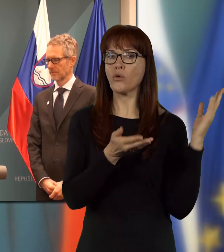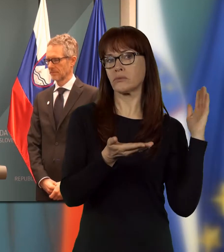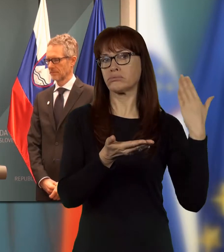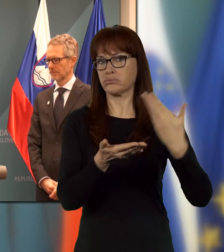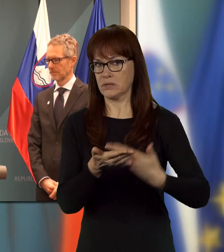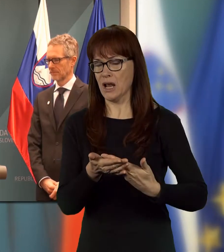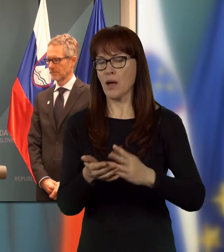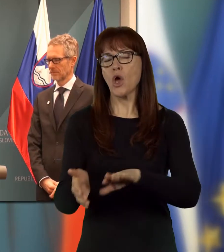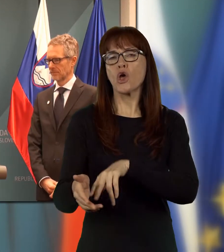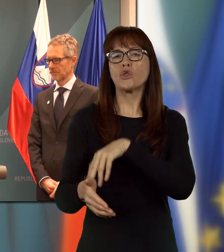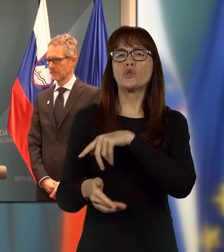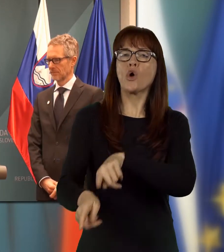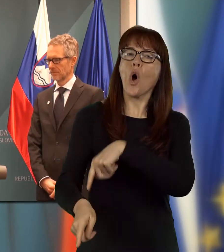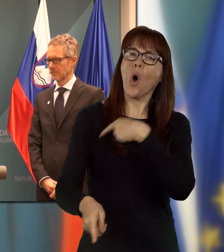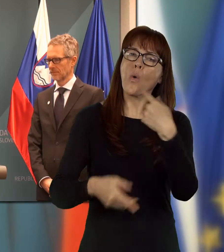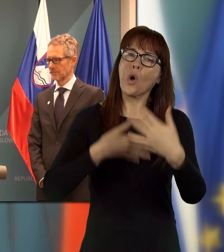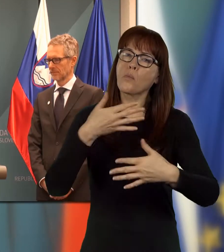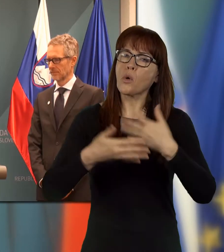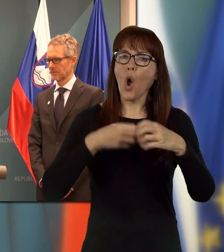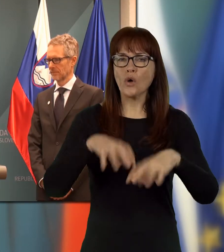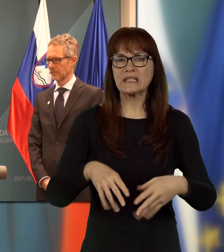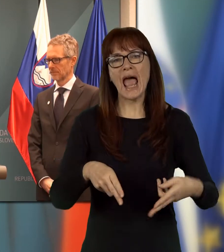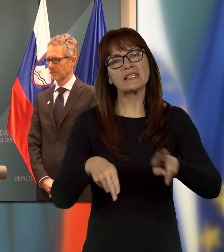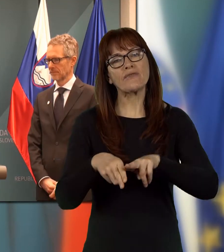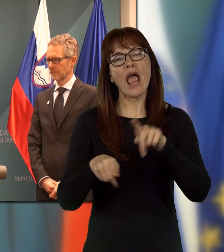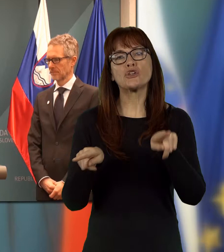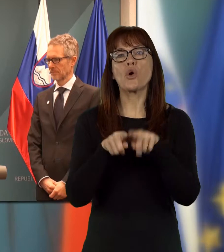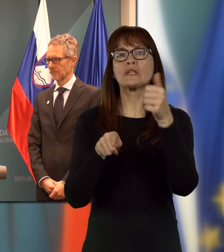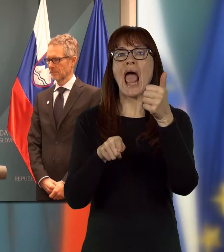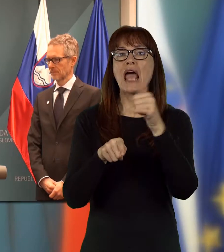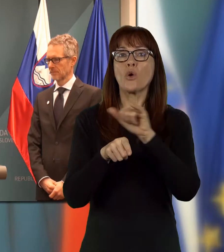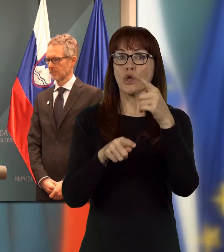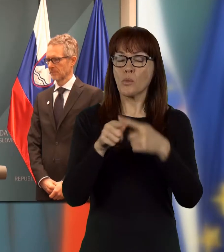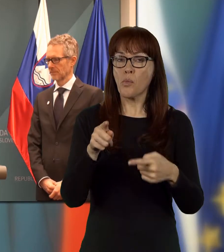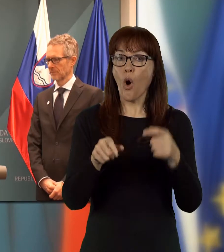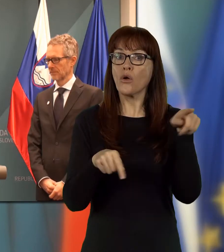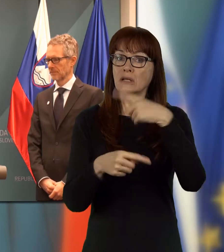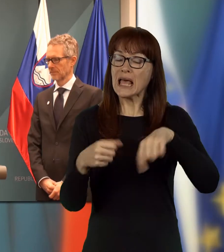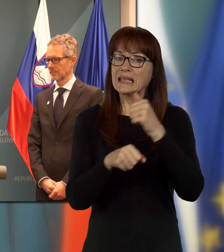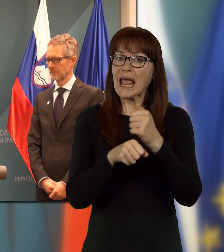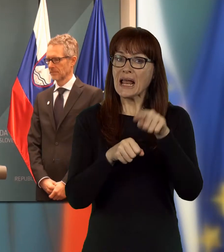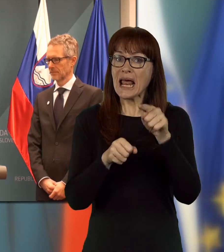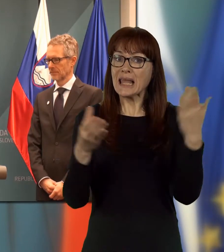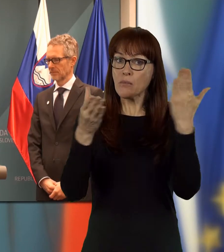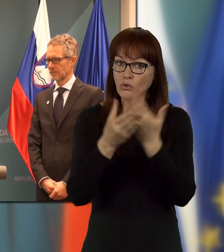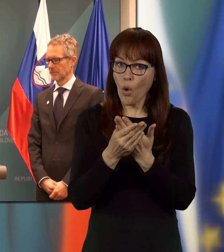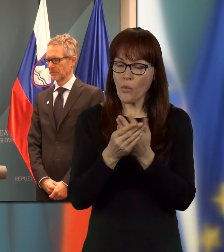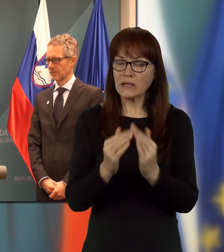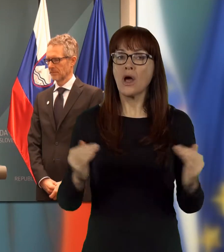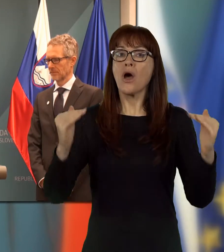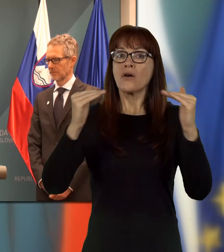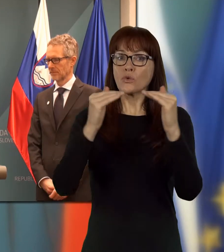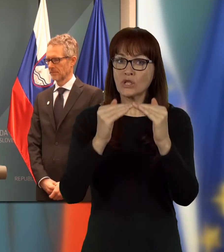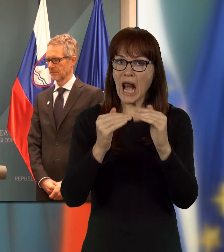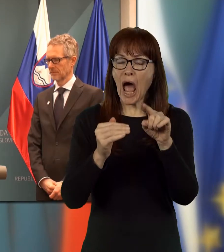nami, dolg proces, več kot leto pa pol smo delali na tem dokumentu in tukaj v skladu tudi za